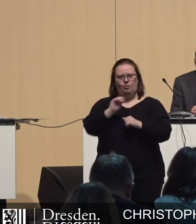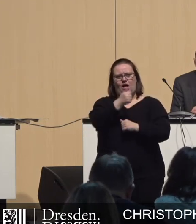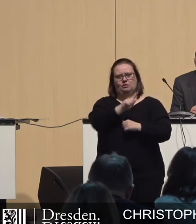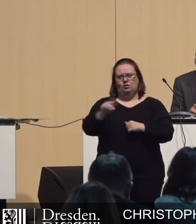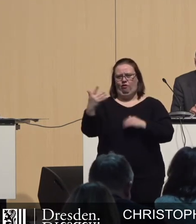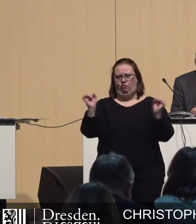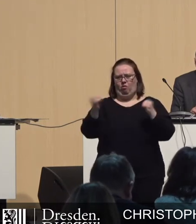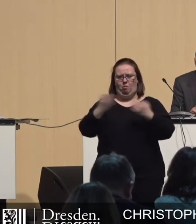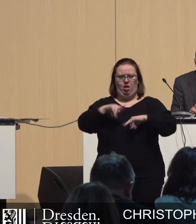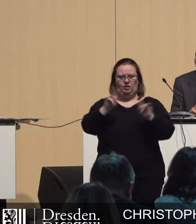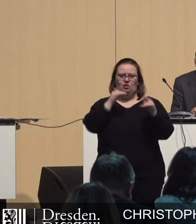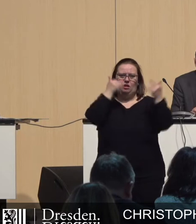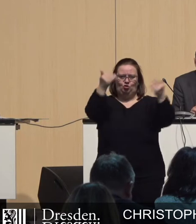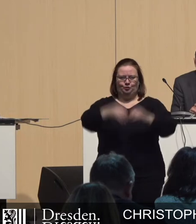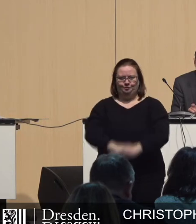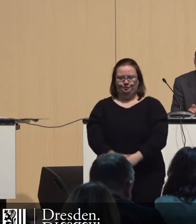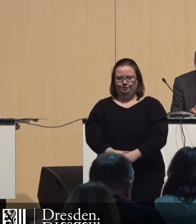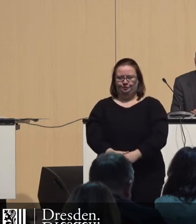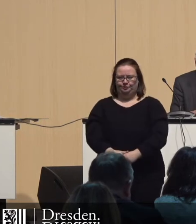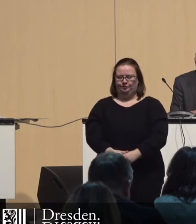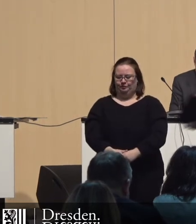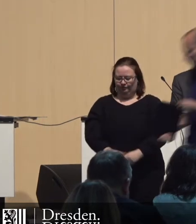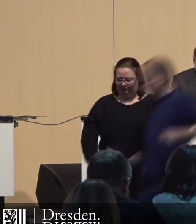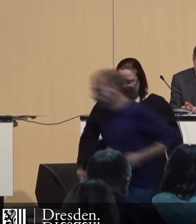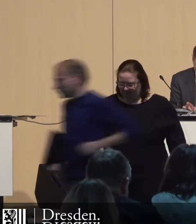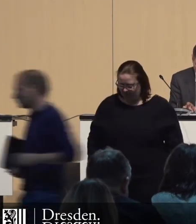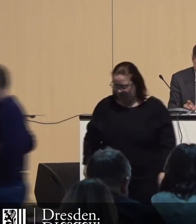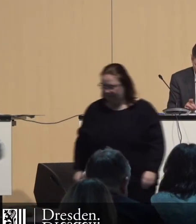bis 5 zuzustimmen. Dankeschön.